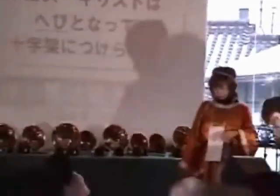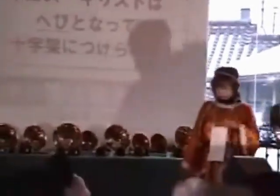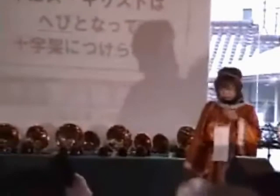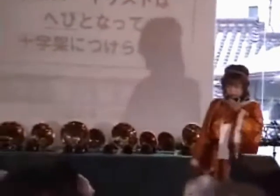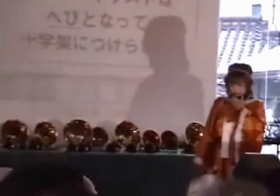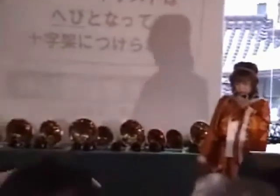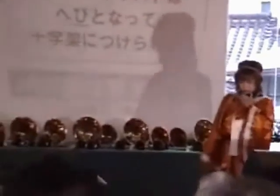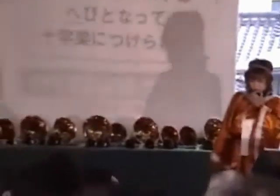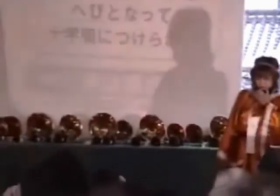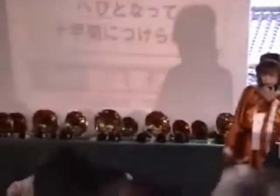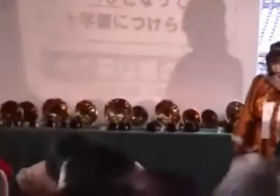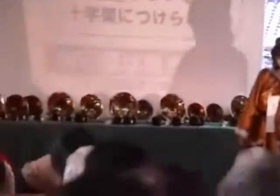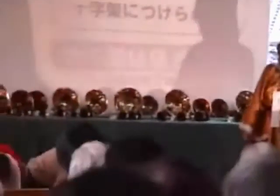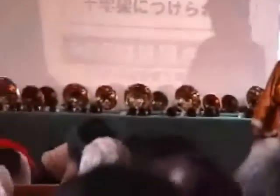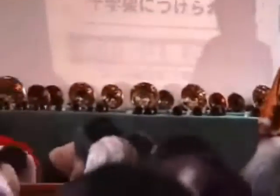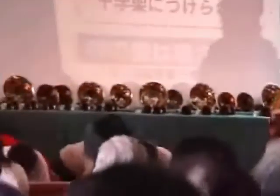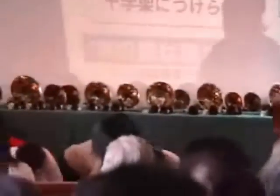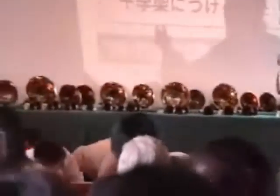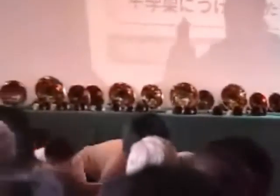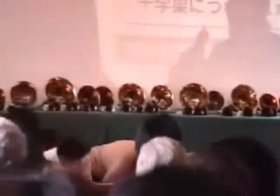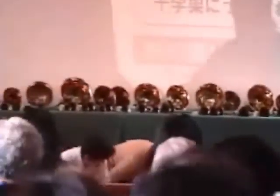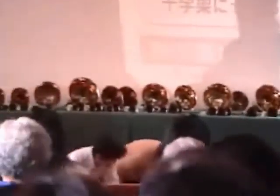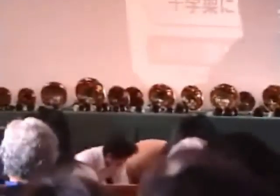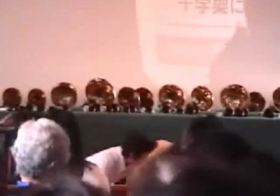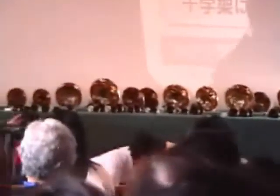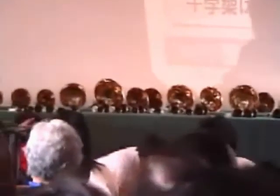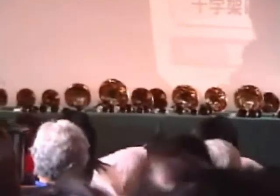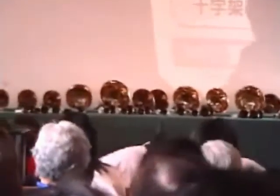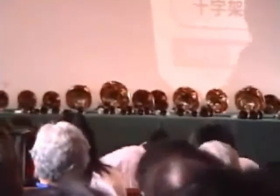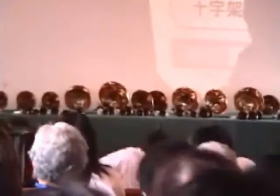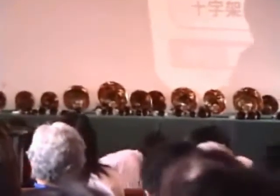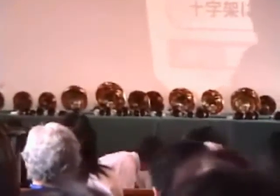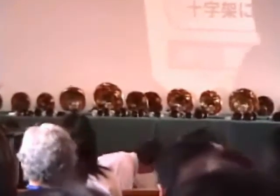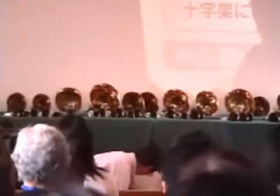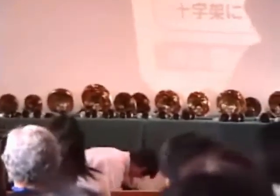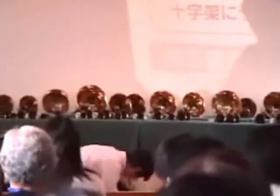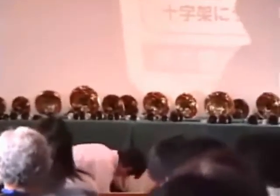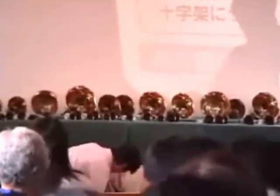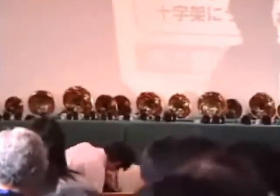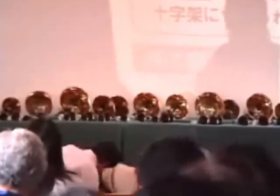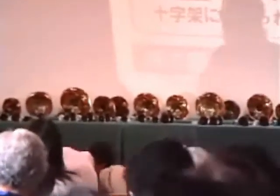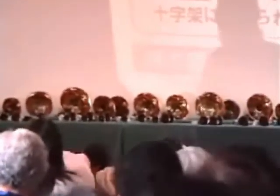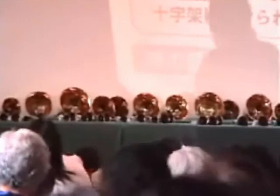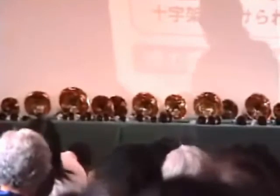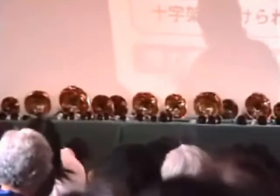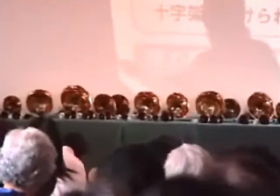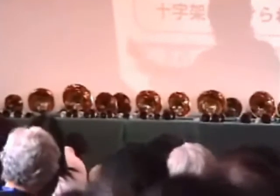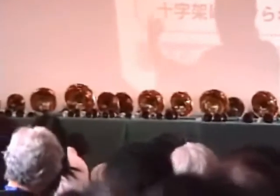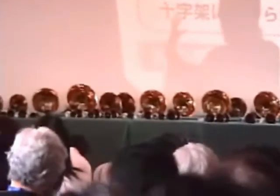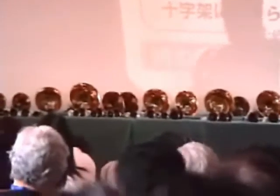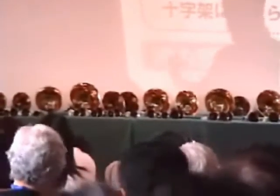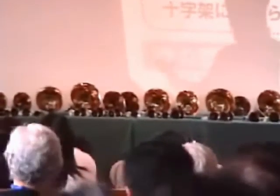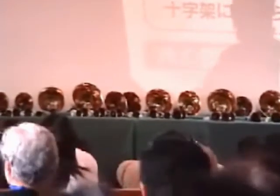える蛇の模型であり、蛇は人々を噛みまして、もう傷だ